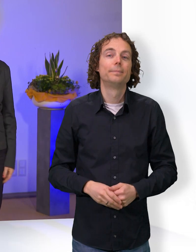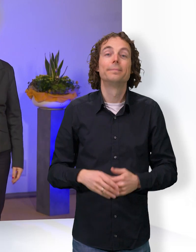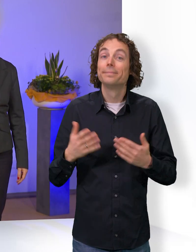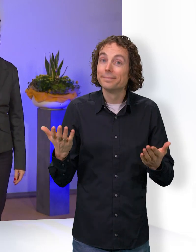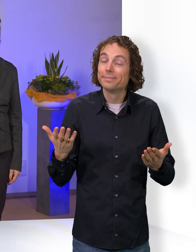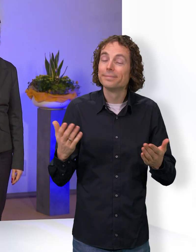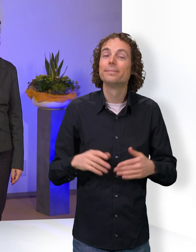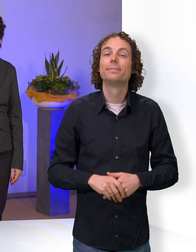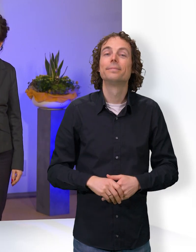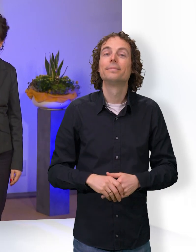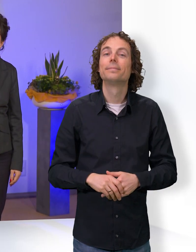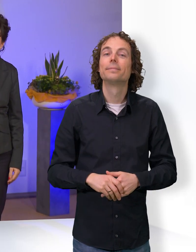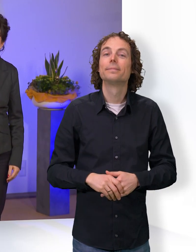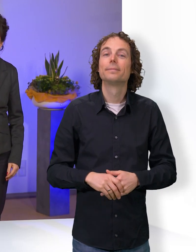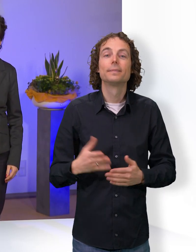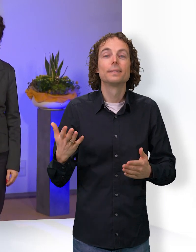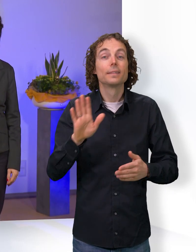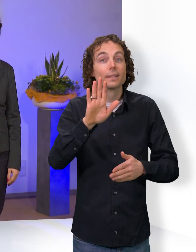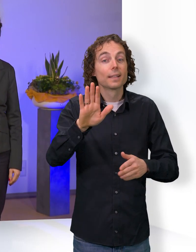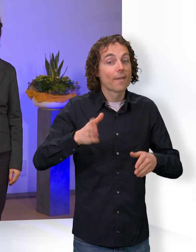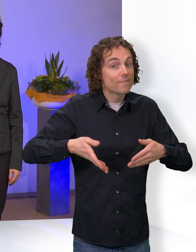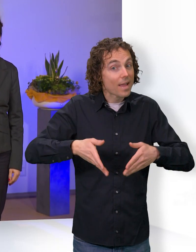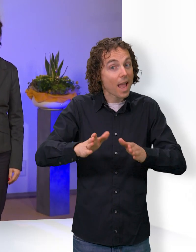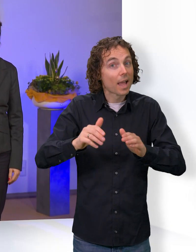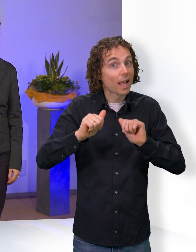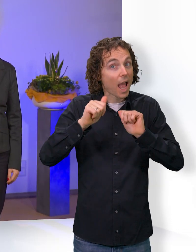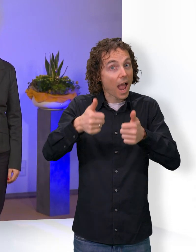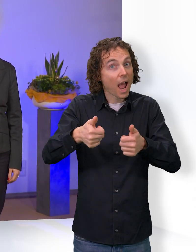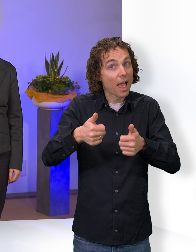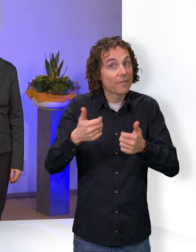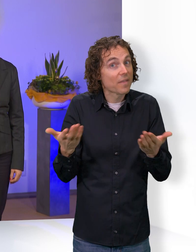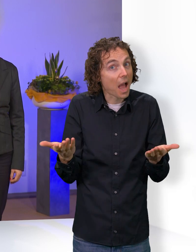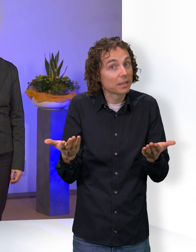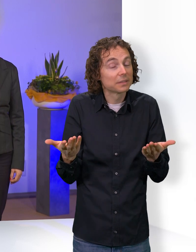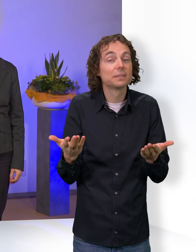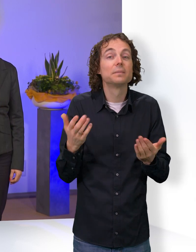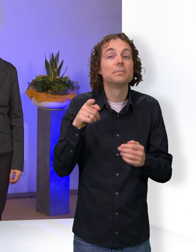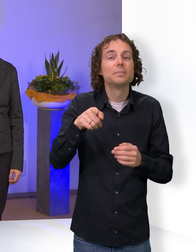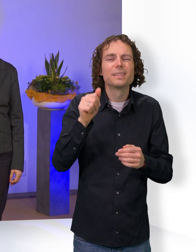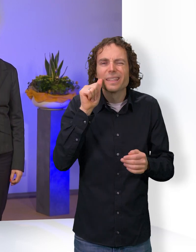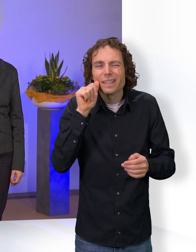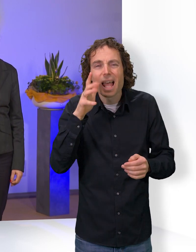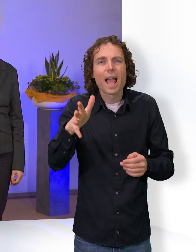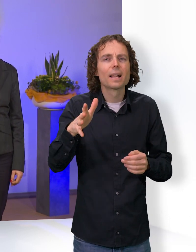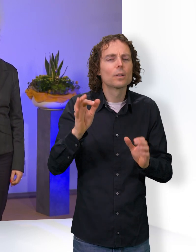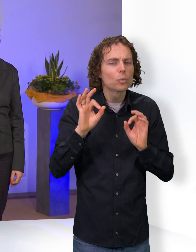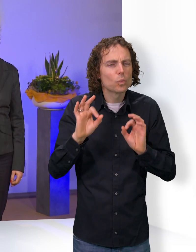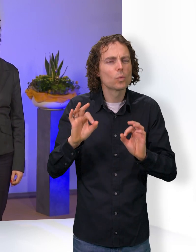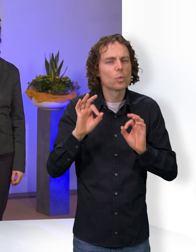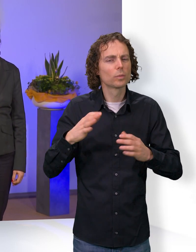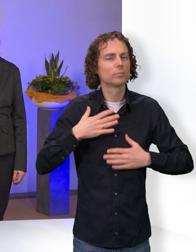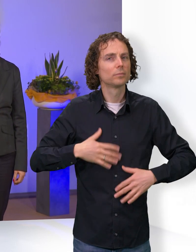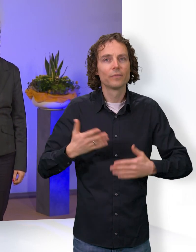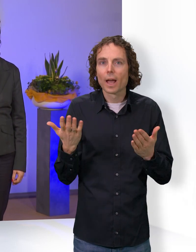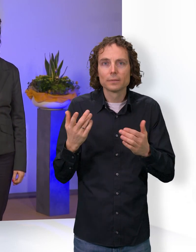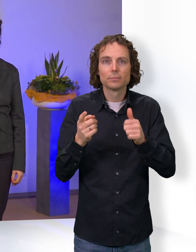Also, was kann Ihnen auf Ihrem Weg helfen und definitiv tagtäglich gut tun?